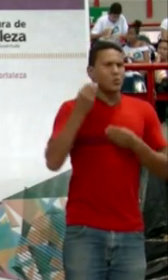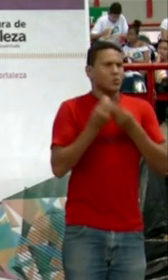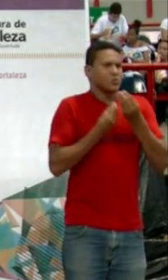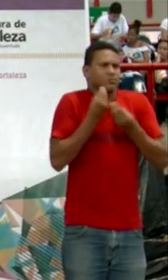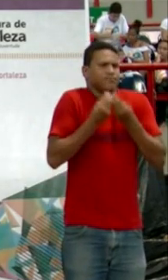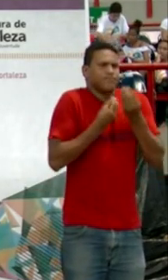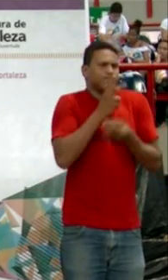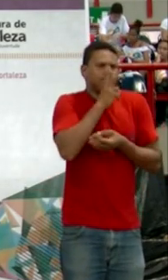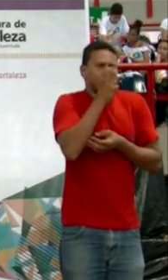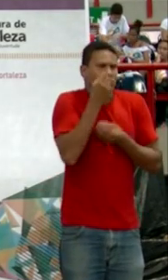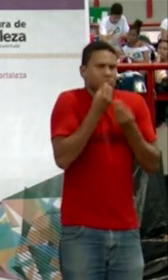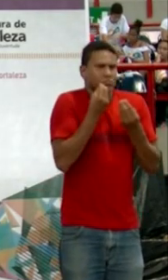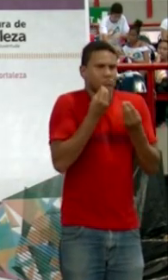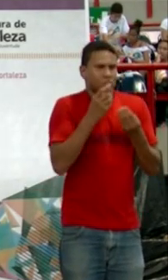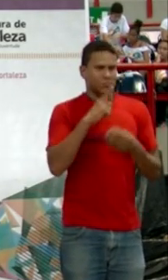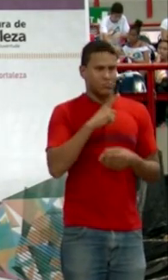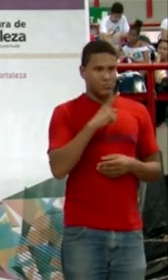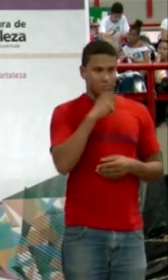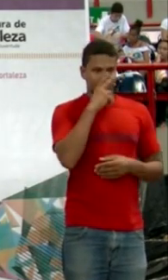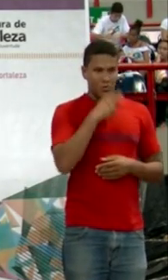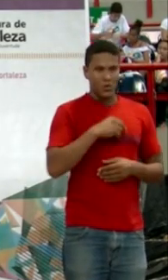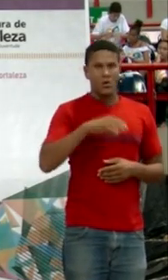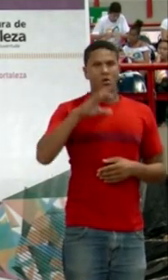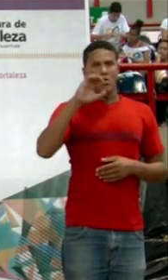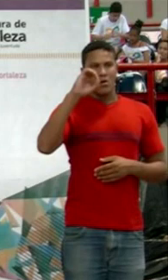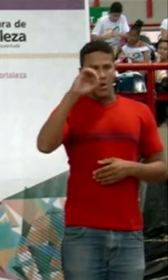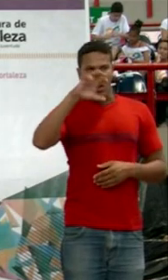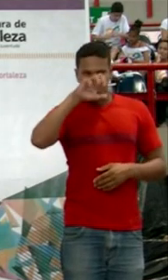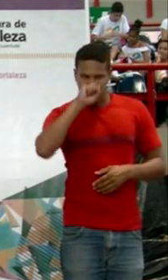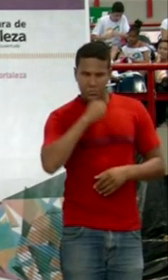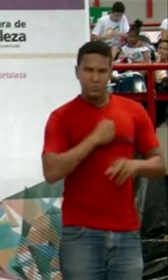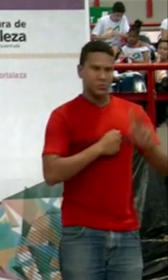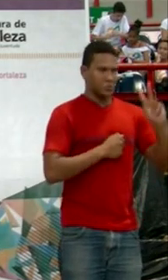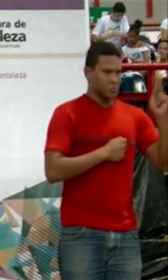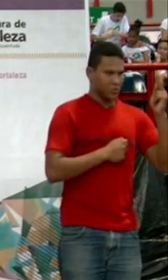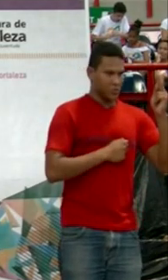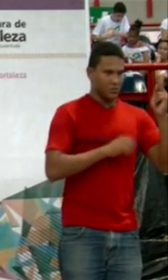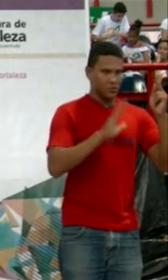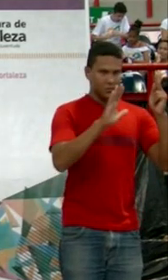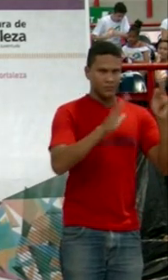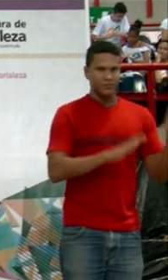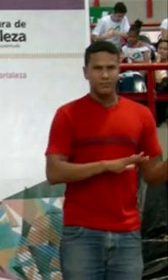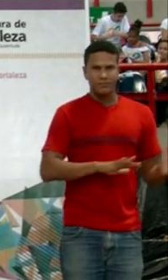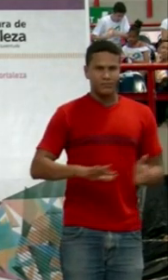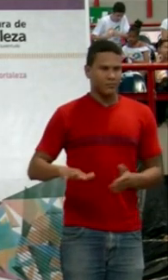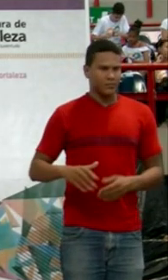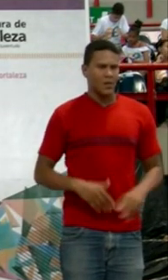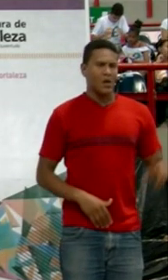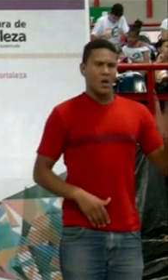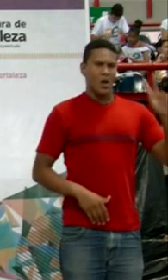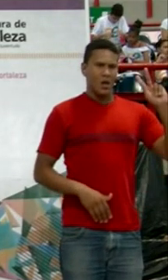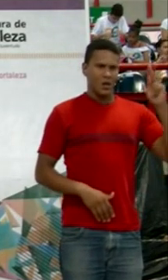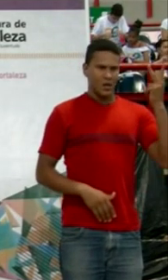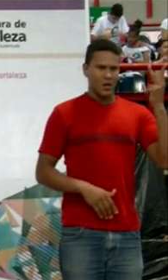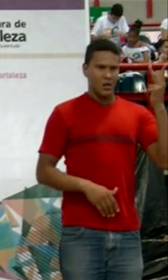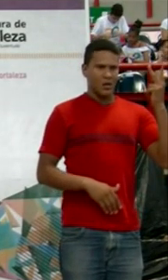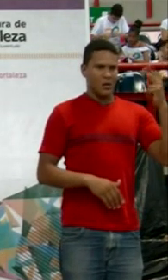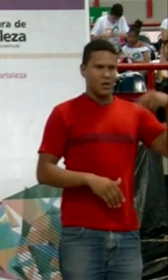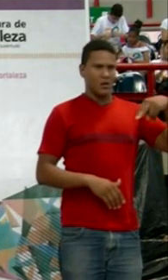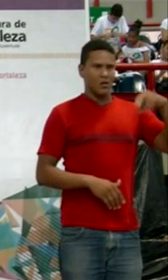de oxigênios pelo número de hidrogênios. Para o HNO3, essa subtração dá